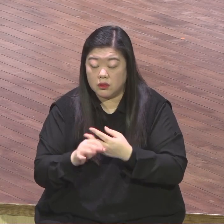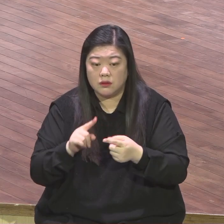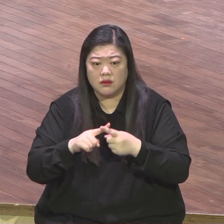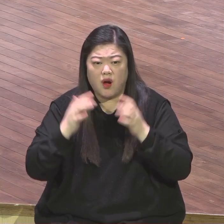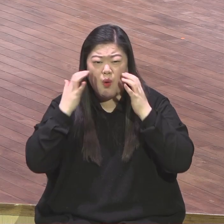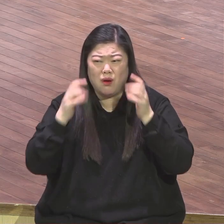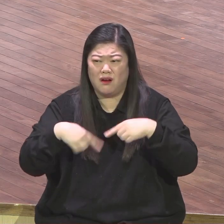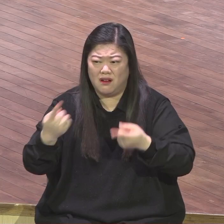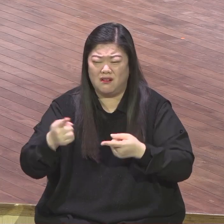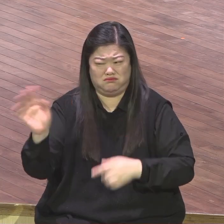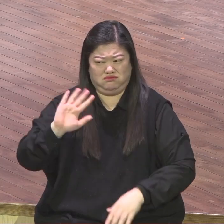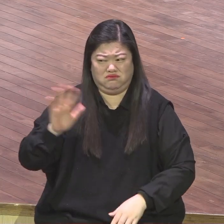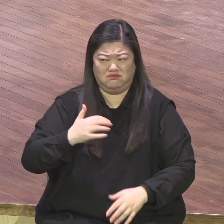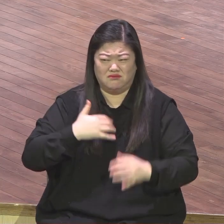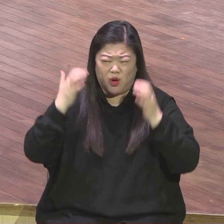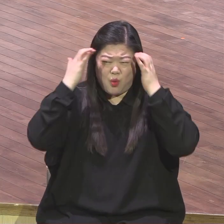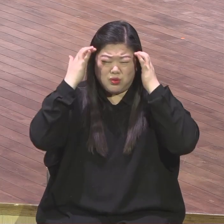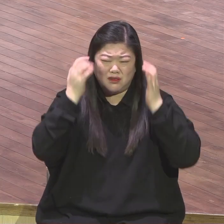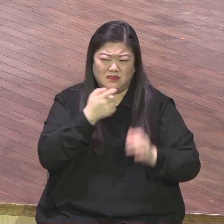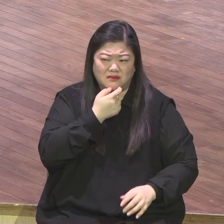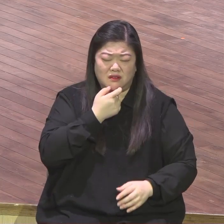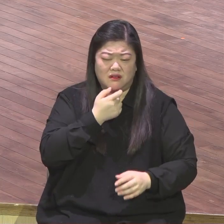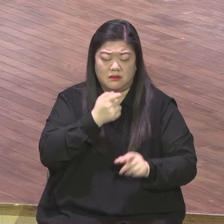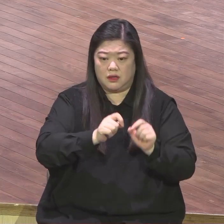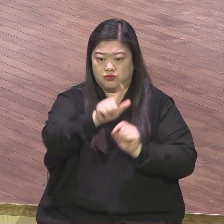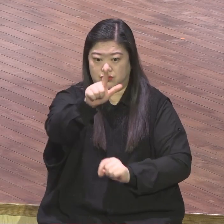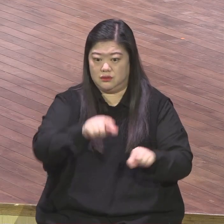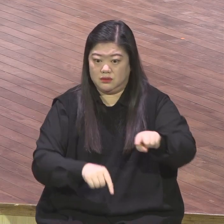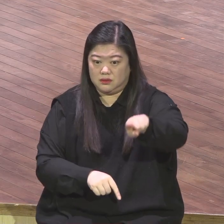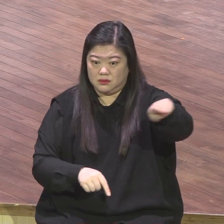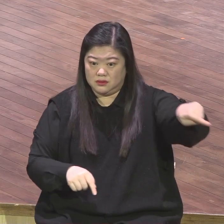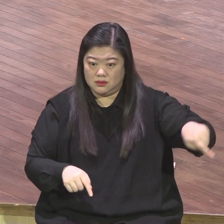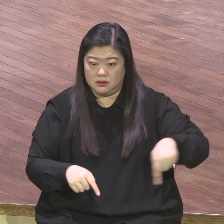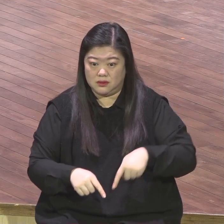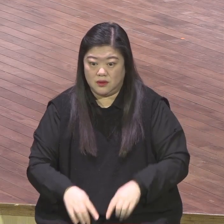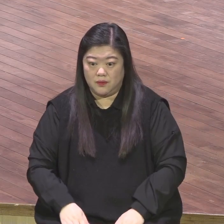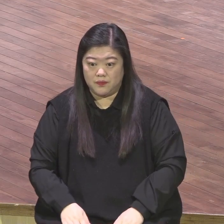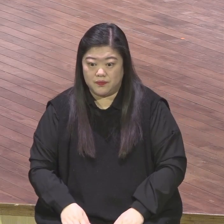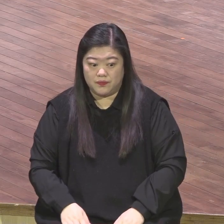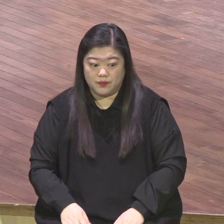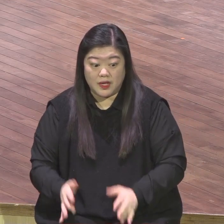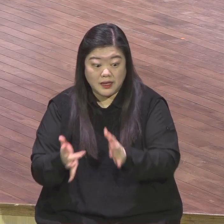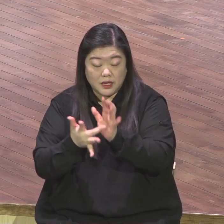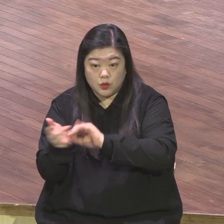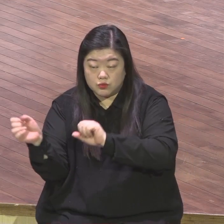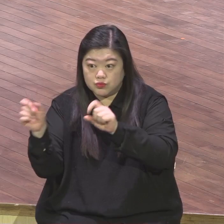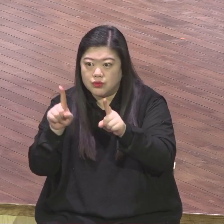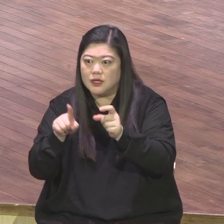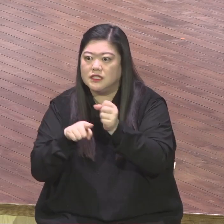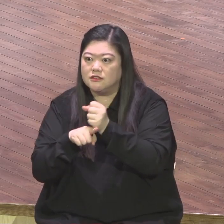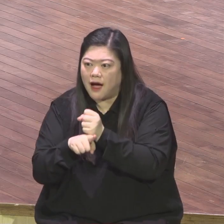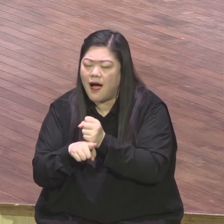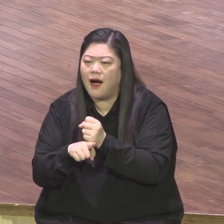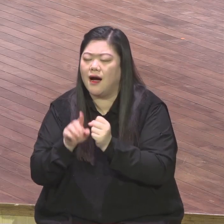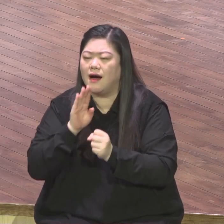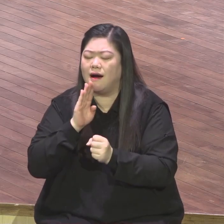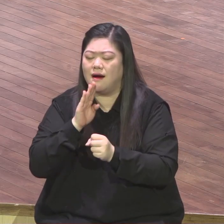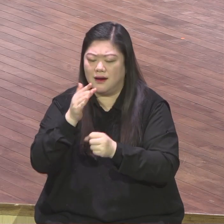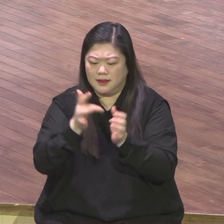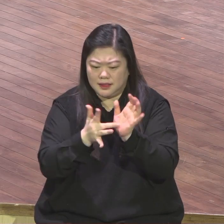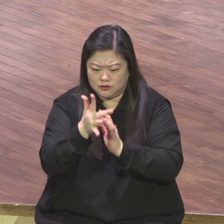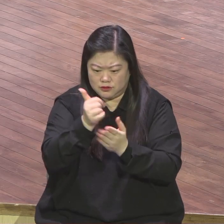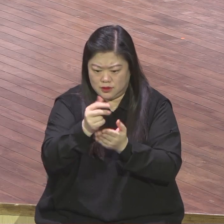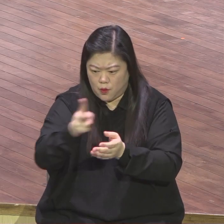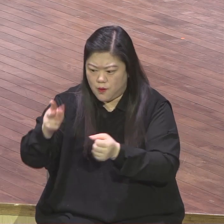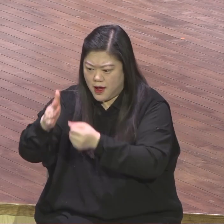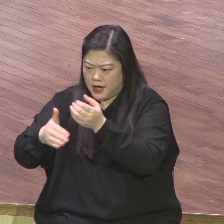이 확신, 부활에 대한 감격, 영생의 감격. 지금까지 자신은 부활의 권능을 힘입어서 사역을